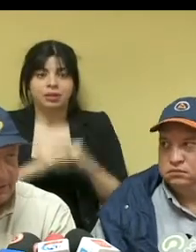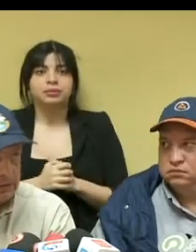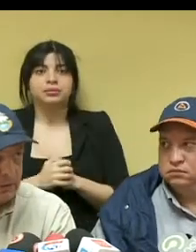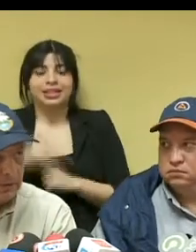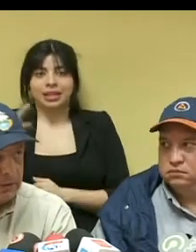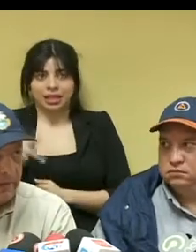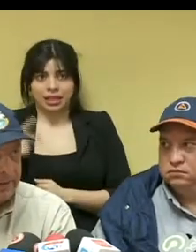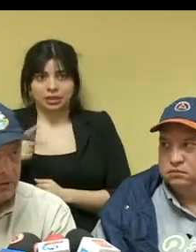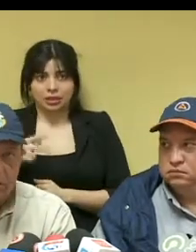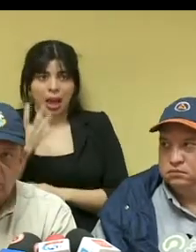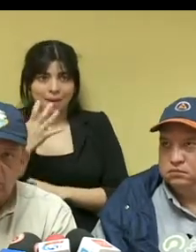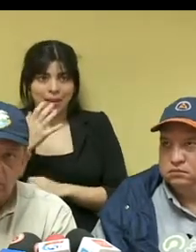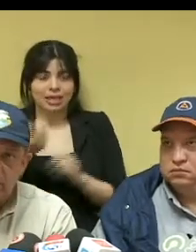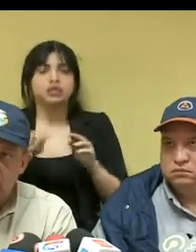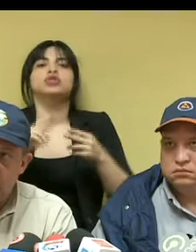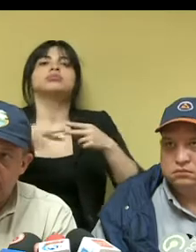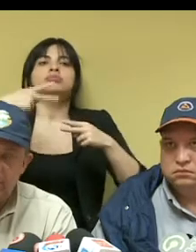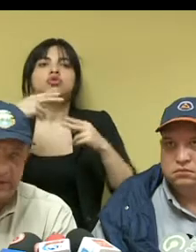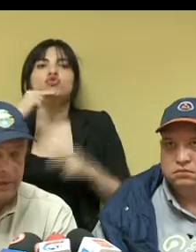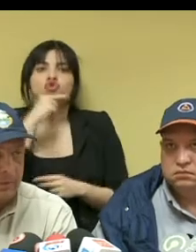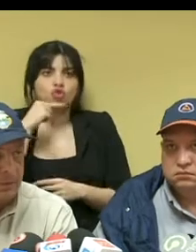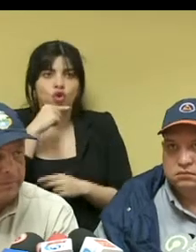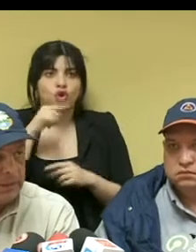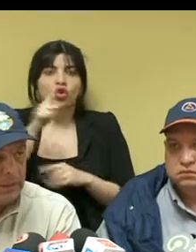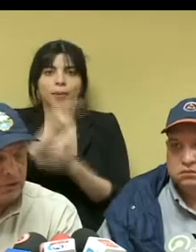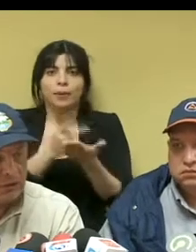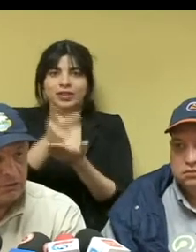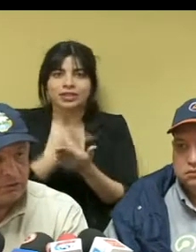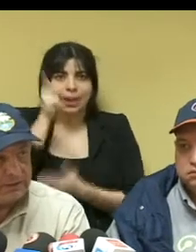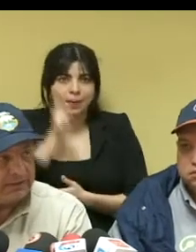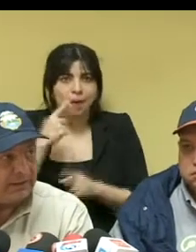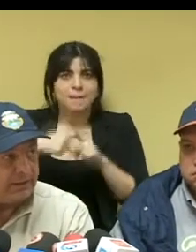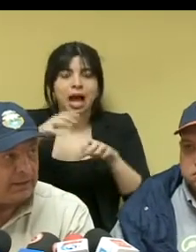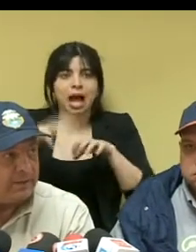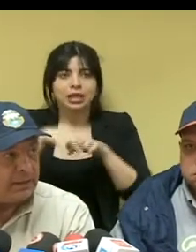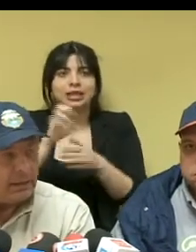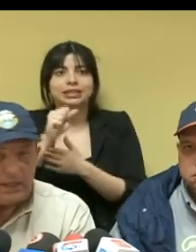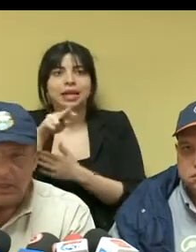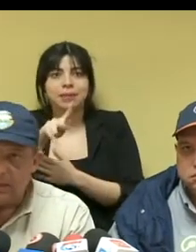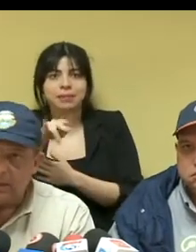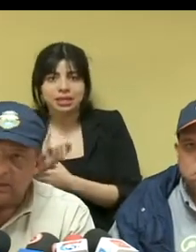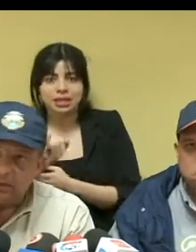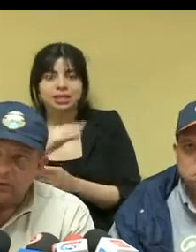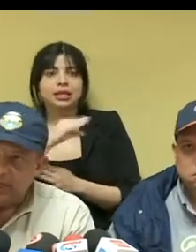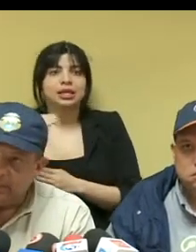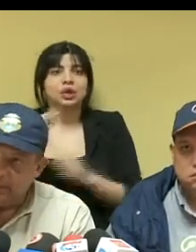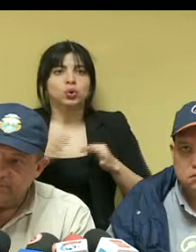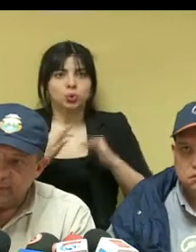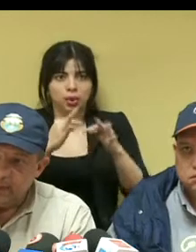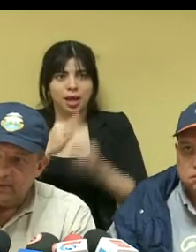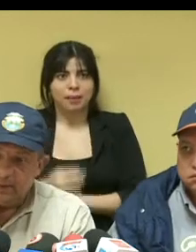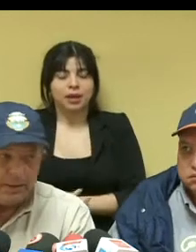de riesgo de amarillo a rojo en toda la provincia de Limón y los cantones de Sarapiquí y